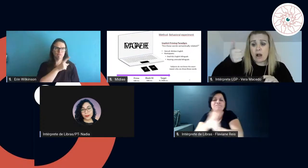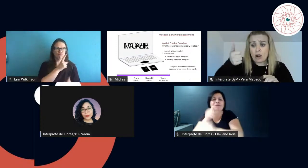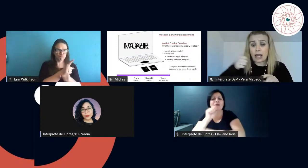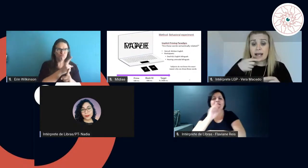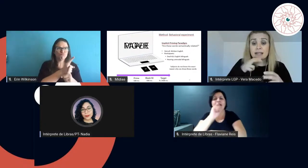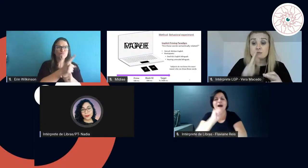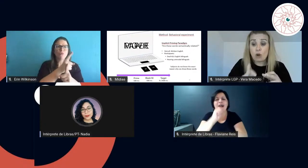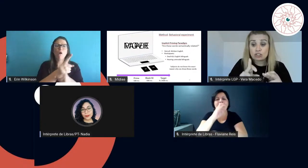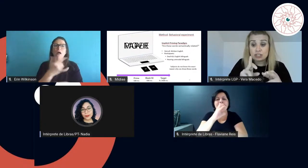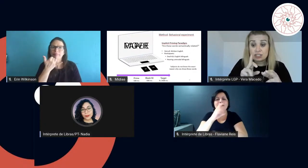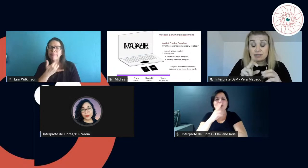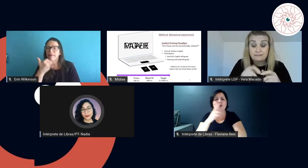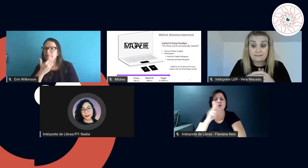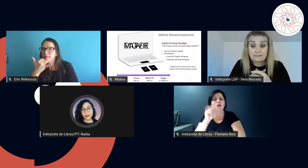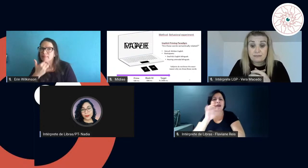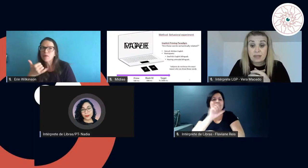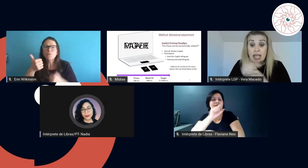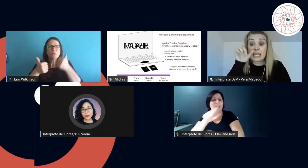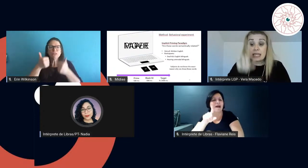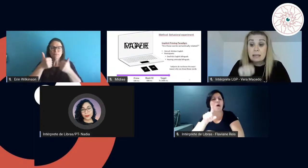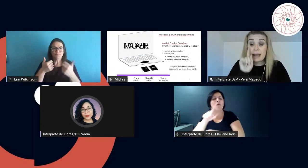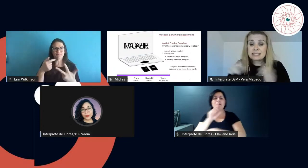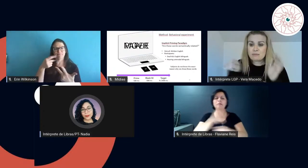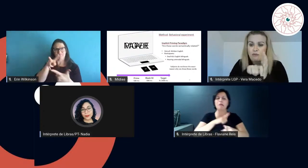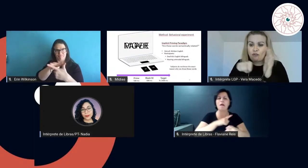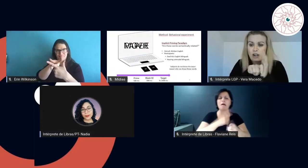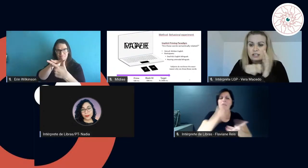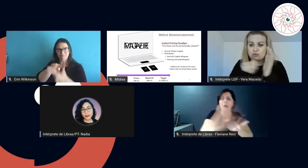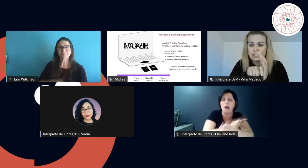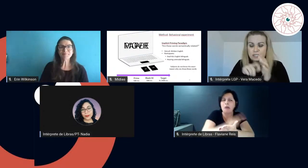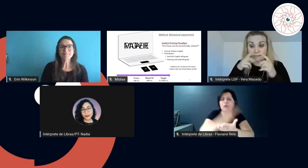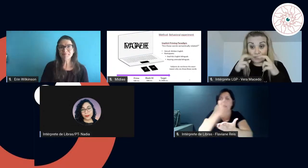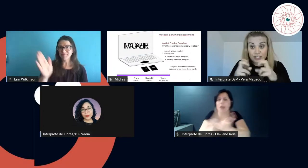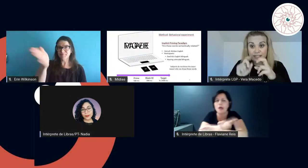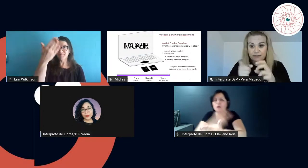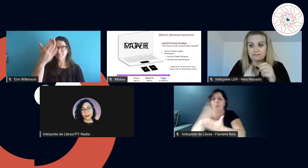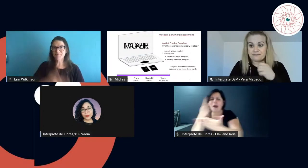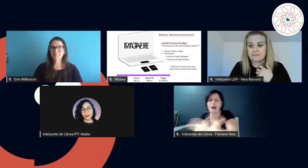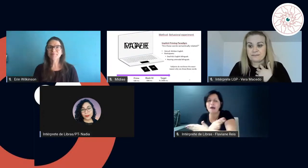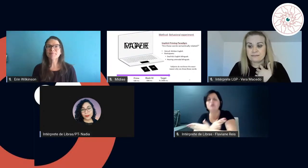questionamentos a e e essas provocações de pesquisa,